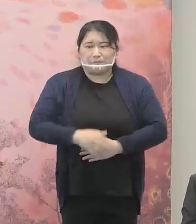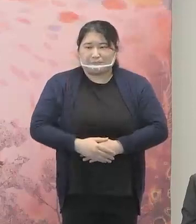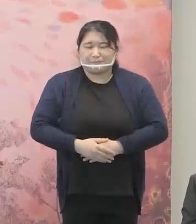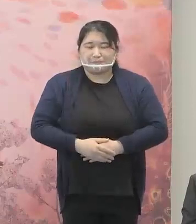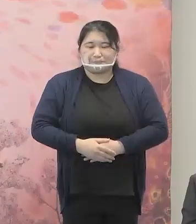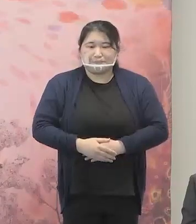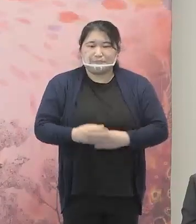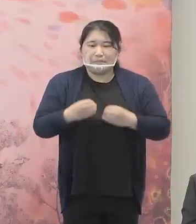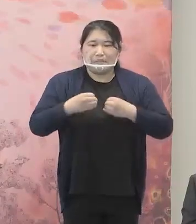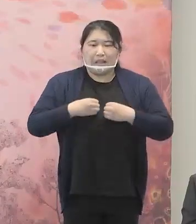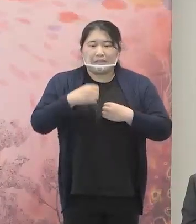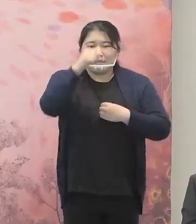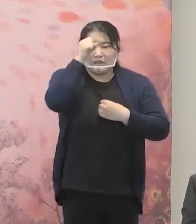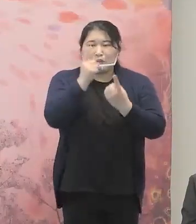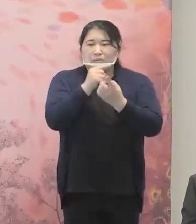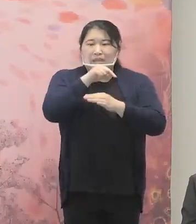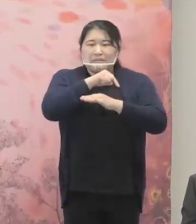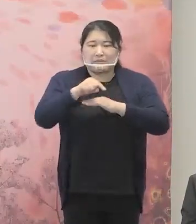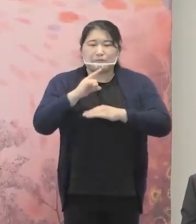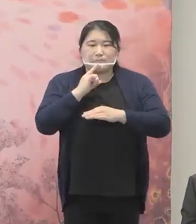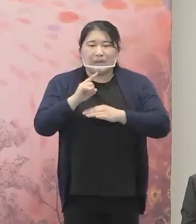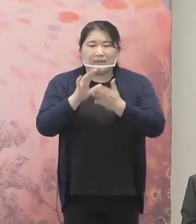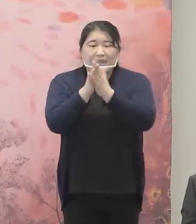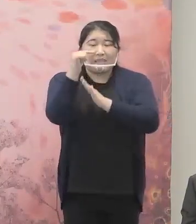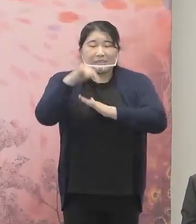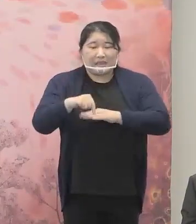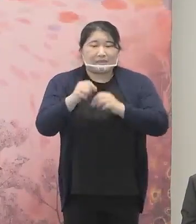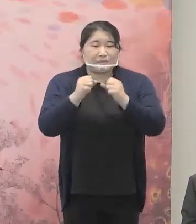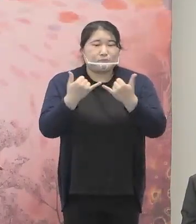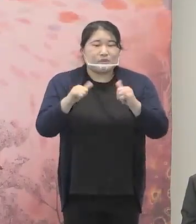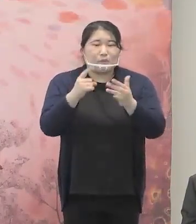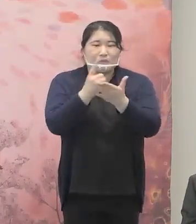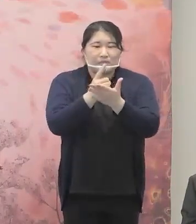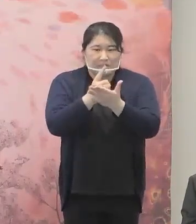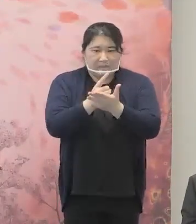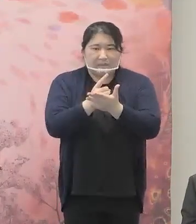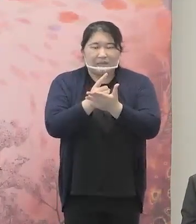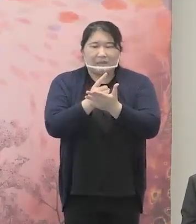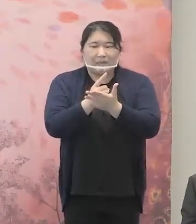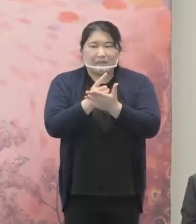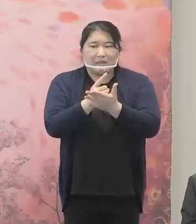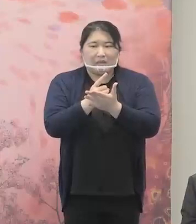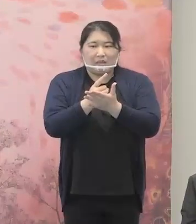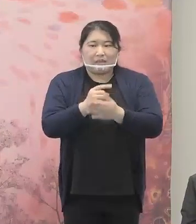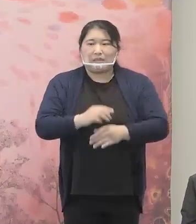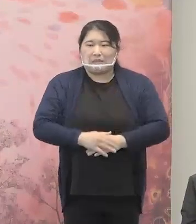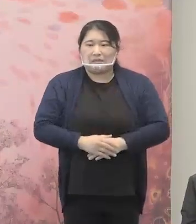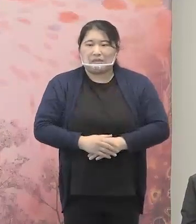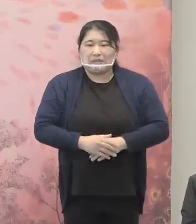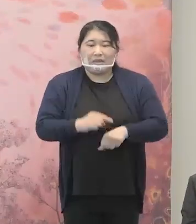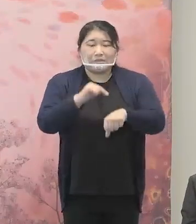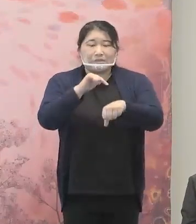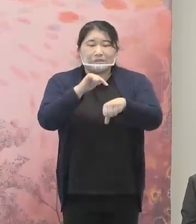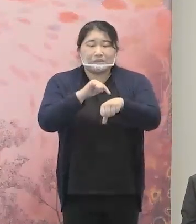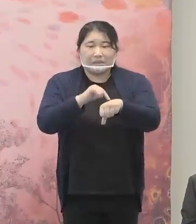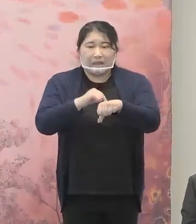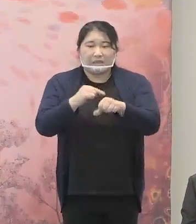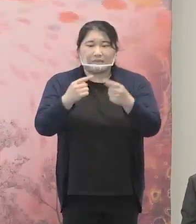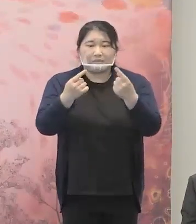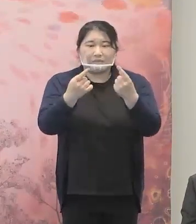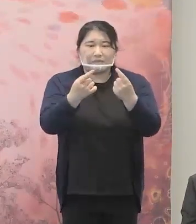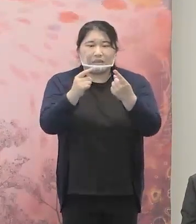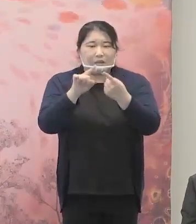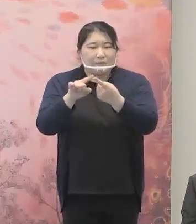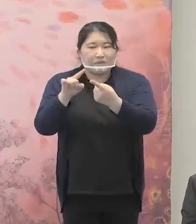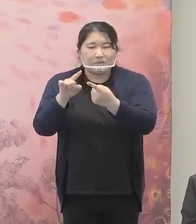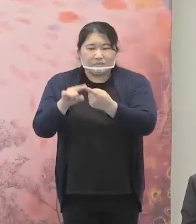染症対策として県内在住者の限定のほかいわゆるウェーブスタート、タイムによって、チームを2つ